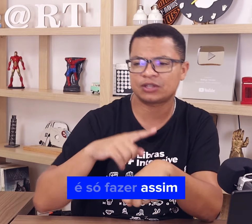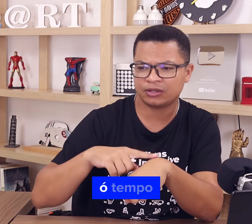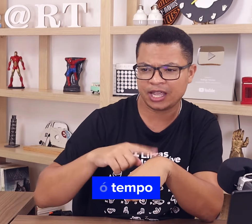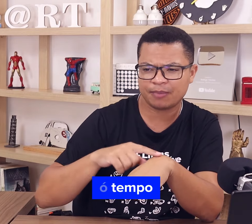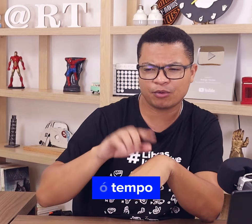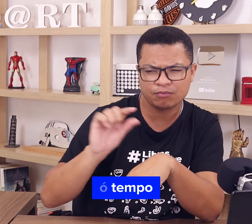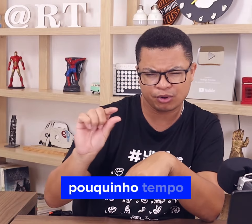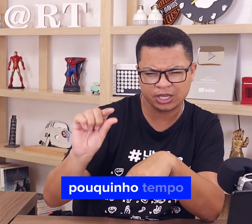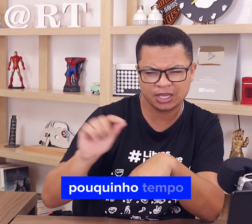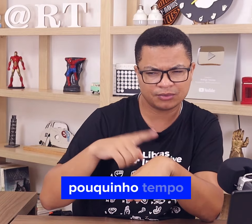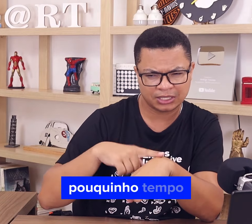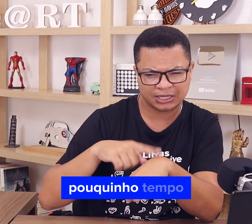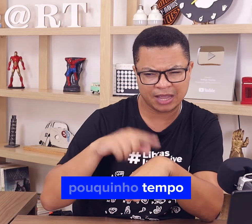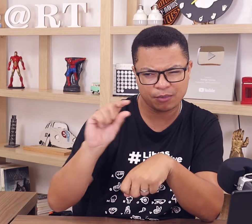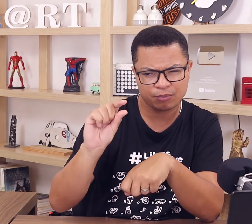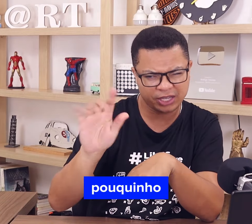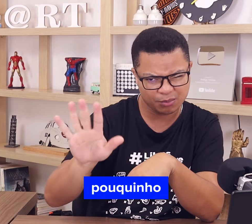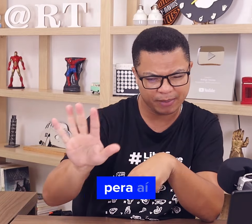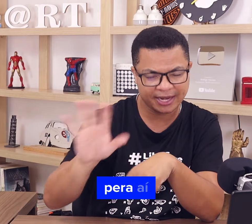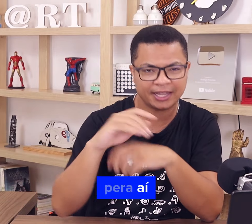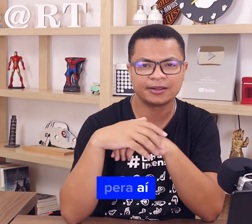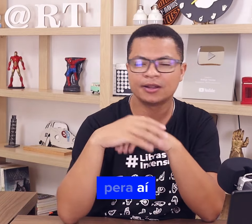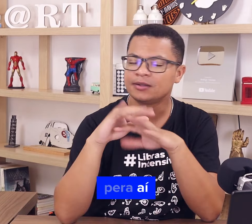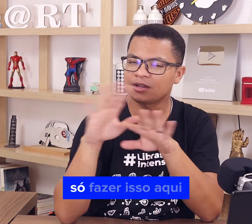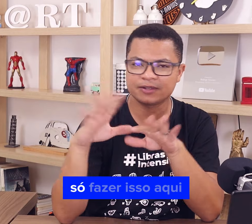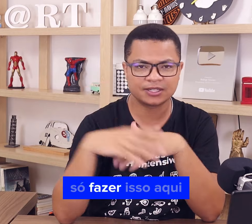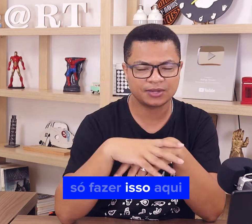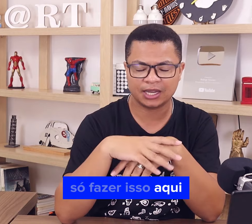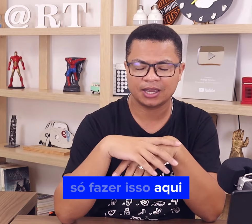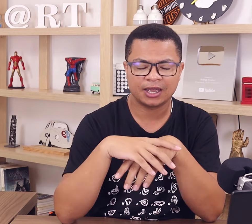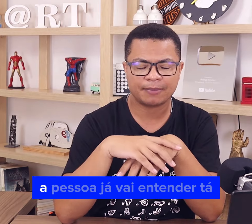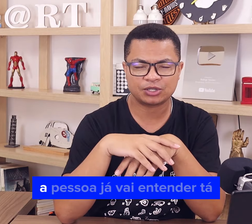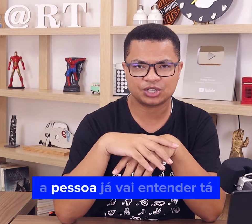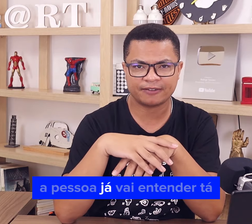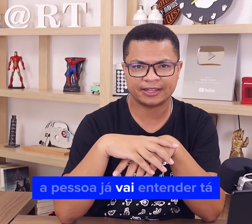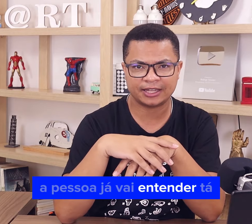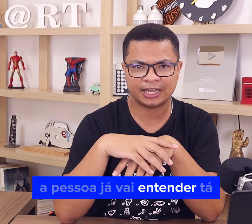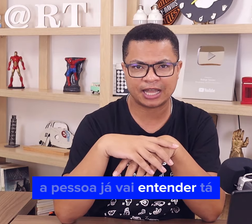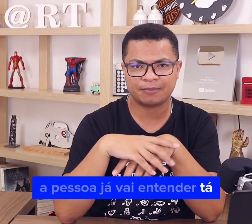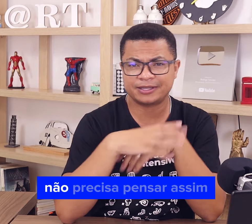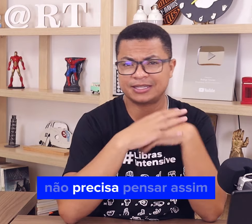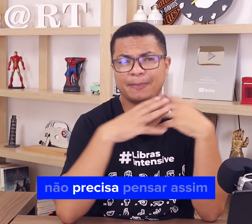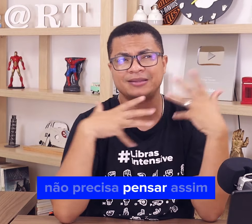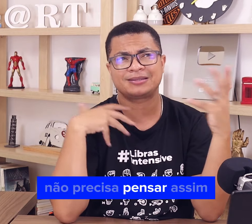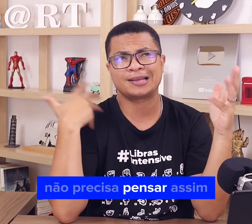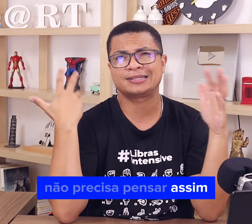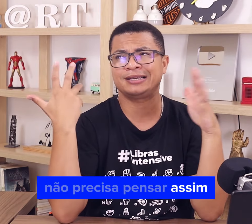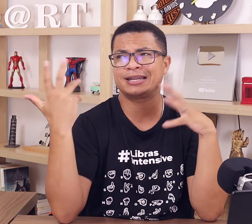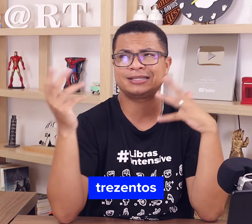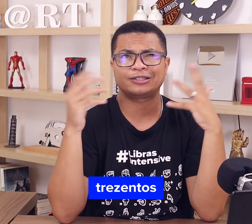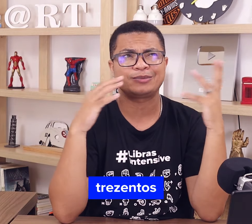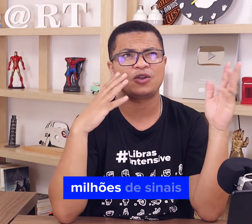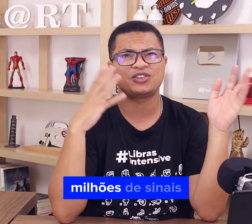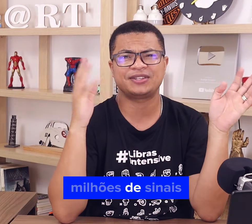o pouquinho. Tempo, pouquinho. Pera aí. Só fazer isso aqui. A pessoa já vai entender, tá? Não precisa pensar assim, 300 milhões de